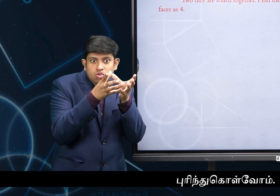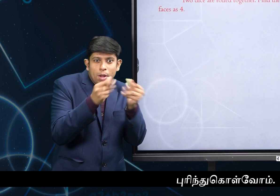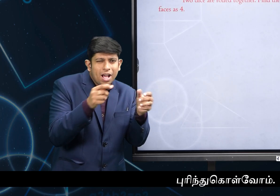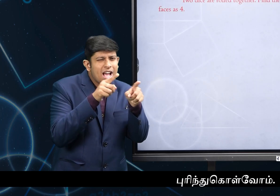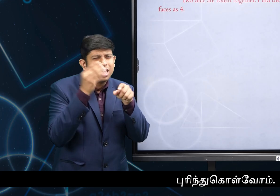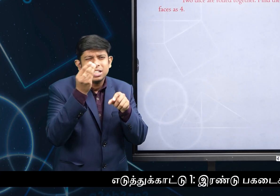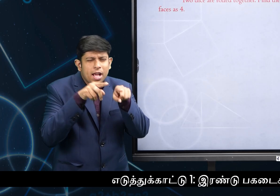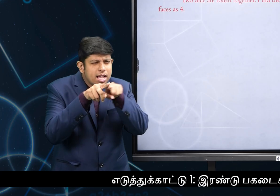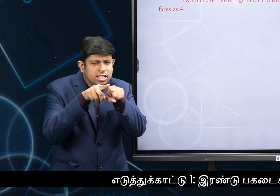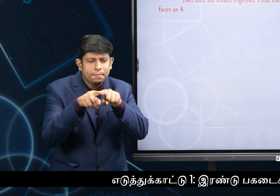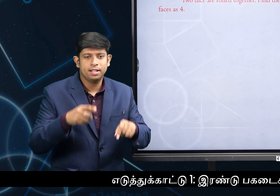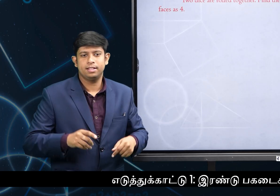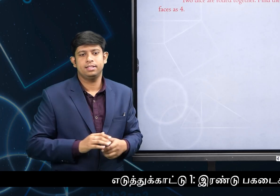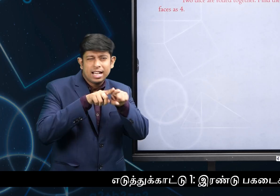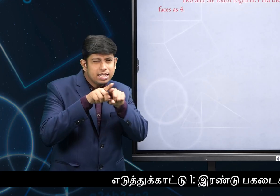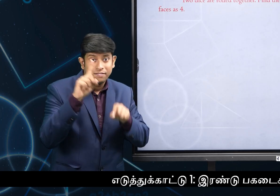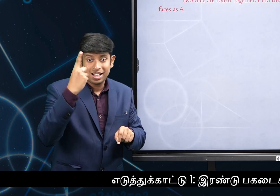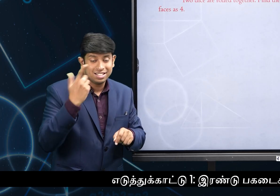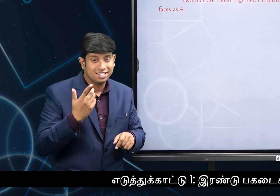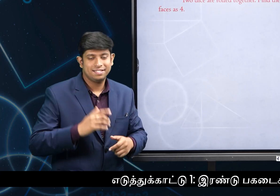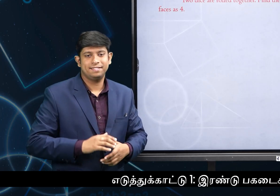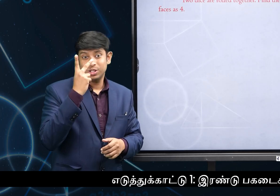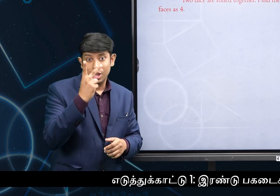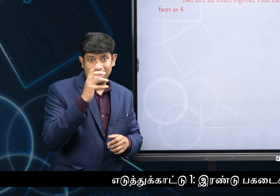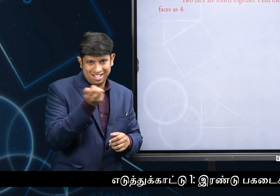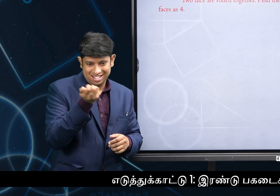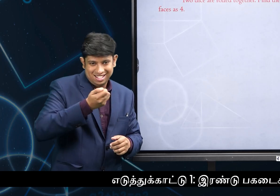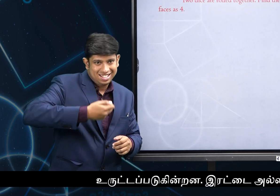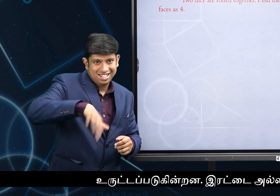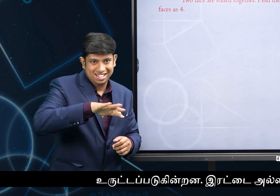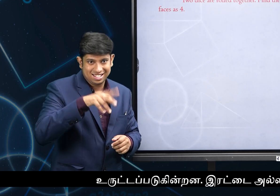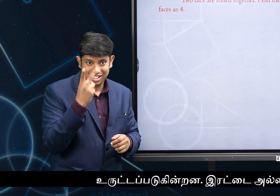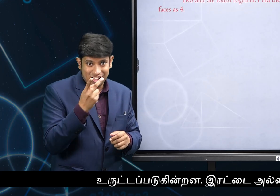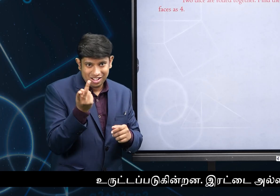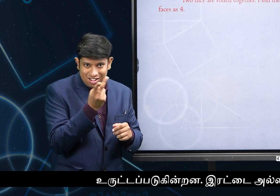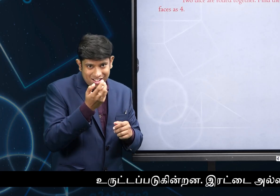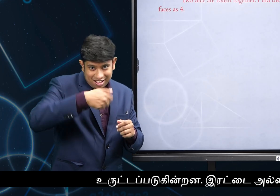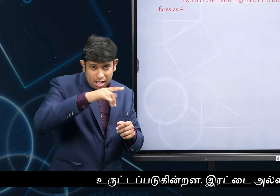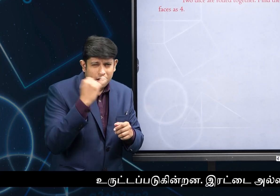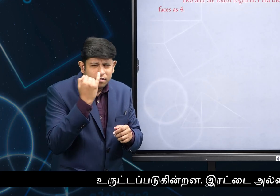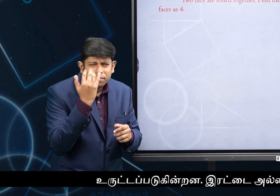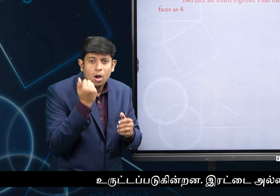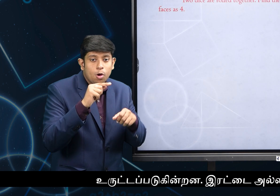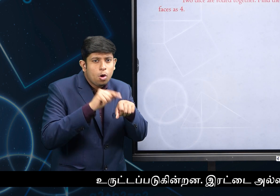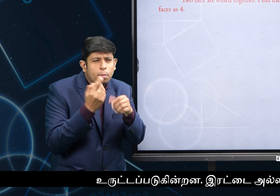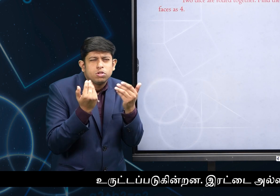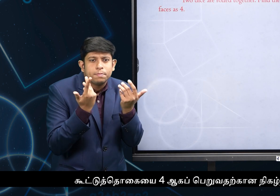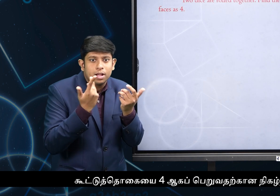கொள்வோம். எடுத்துக்காட்டு 1. இரண்டு பகடைகள் ஒன்றாக உருட்டு படுகின்றன. இரட்டை அல்லது முகங்களின் கூட்டுத்தொகை 4